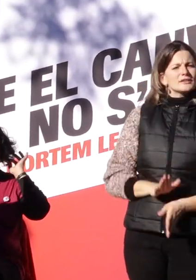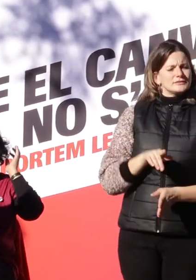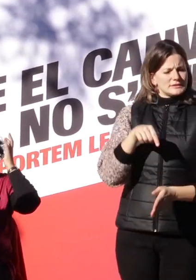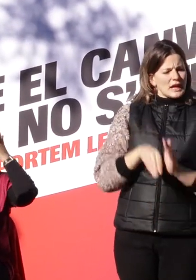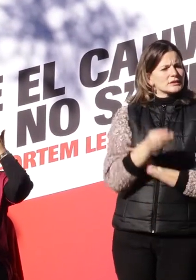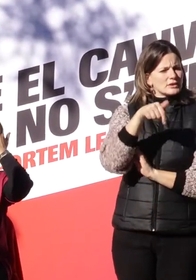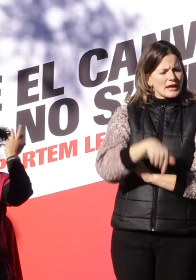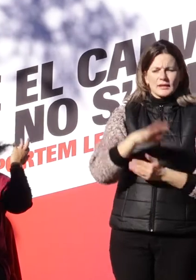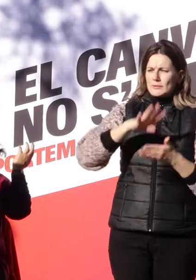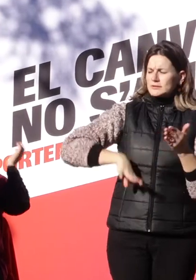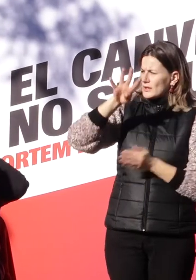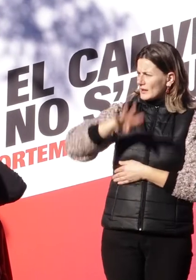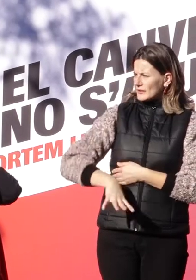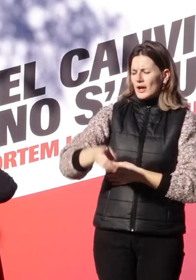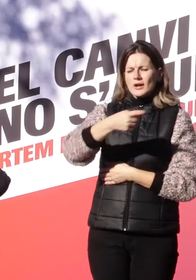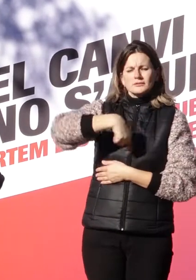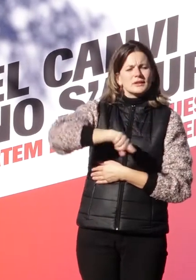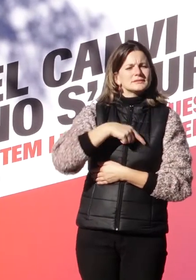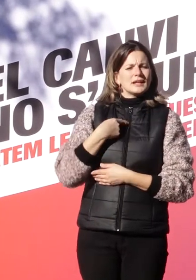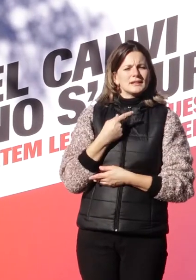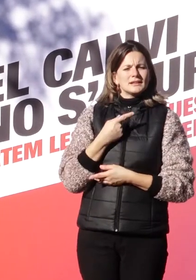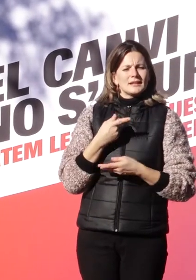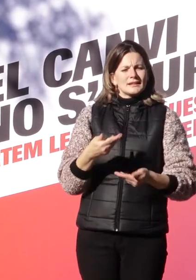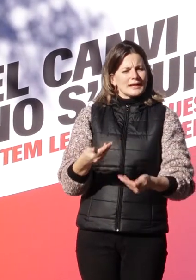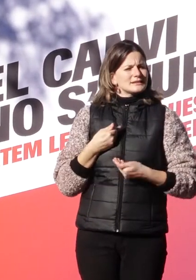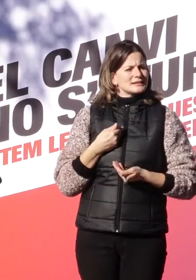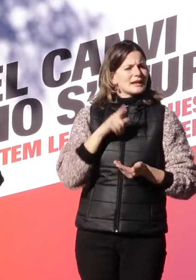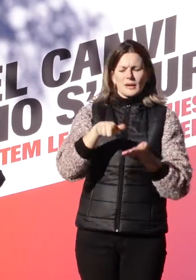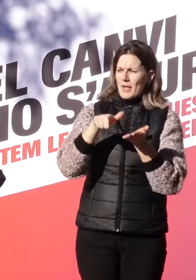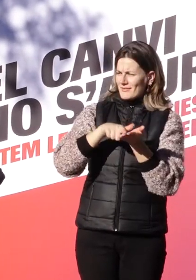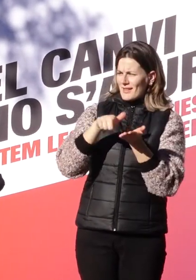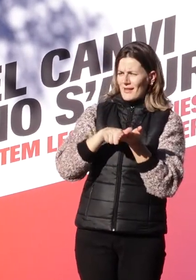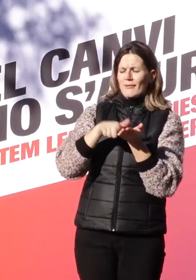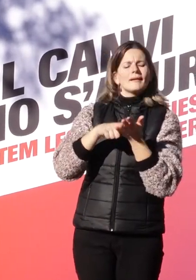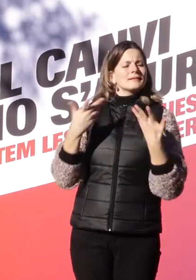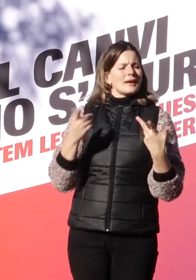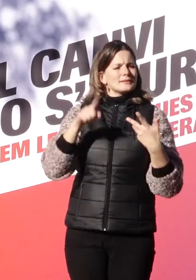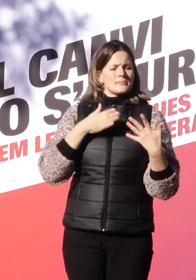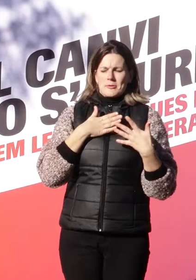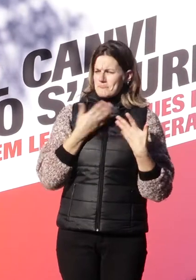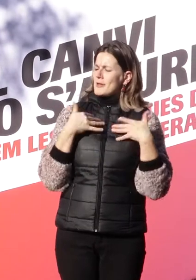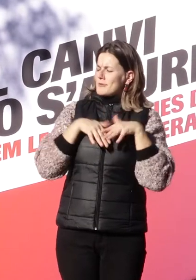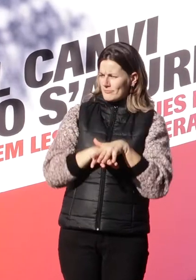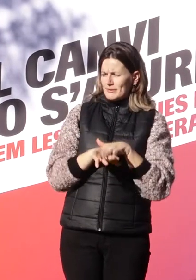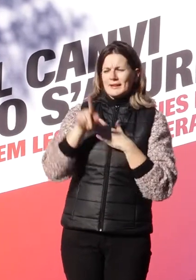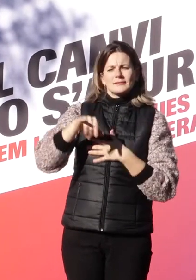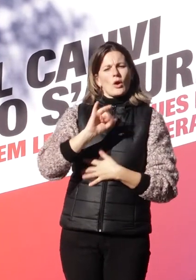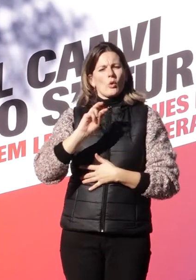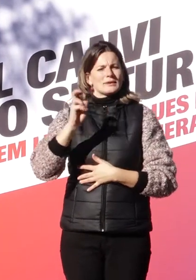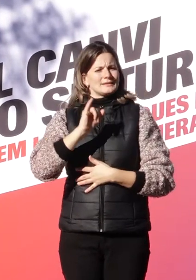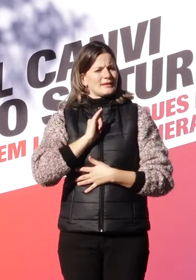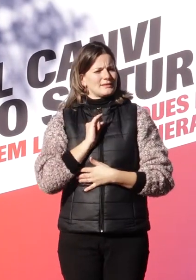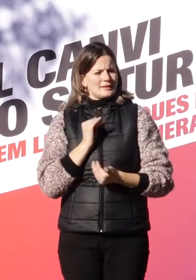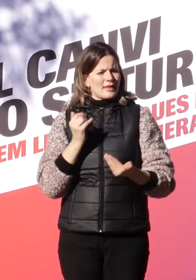barcelona aquí a cataluña que en poco crías nuestras filas que nos han regalado una lengua que también sea lengua nos traerá que nos han regalado una altra identidad que nos